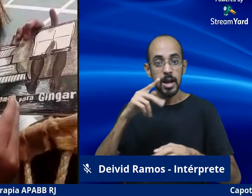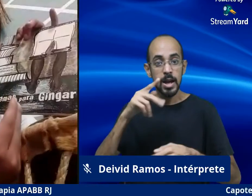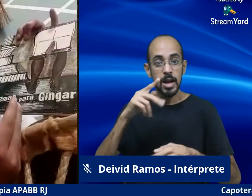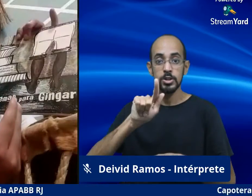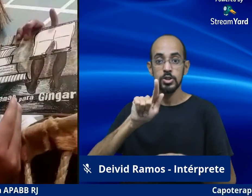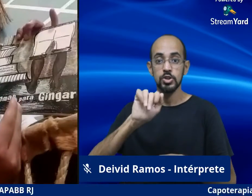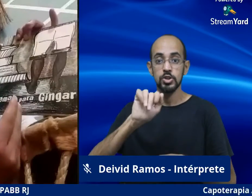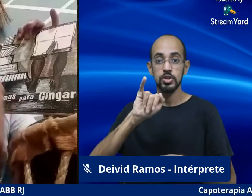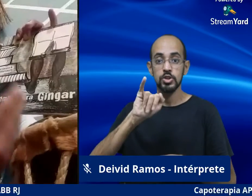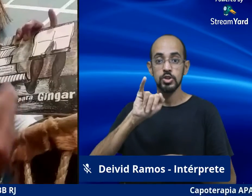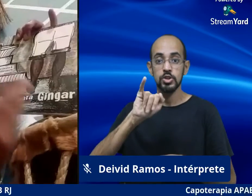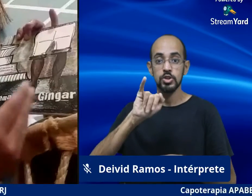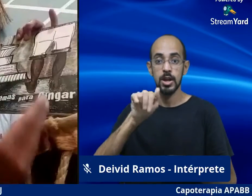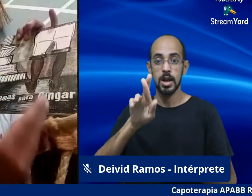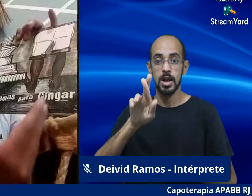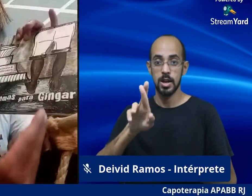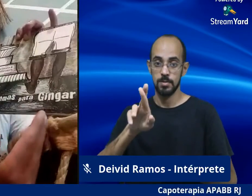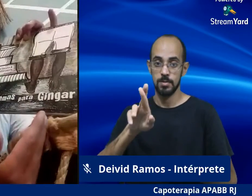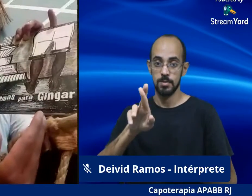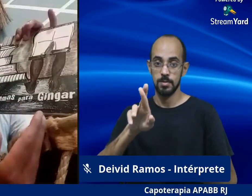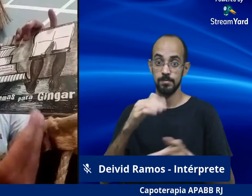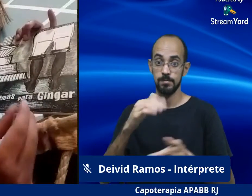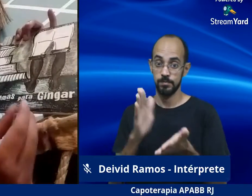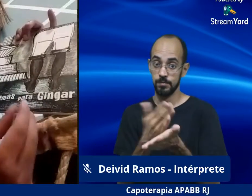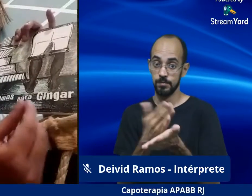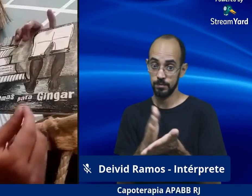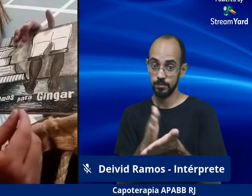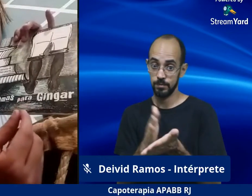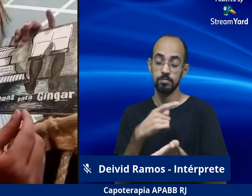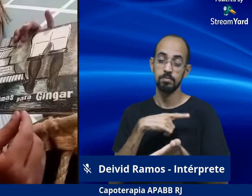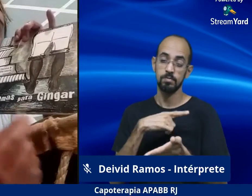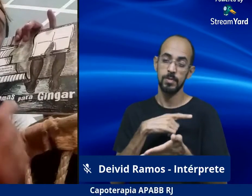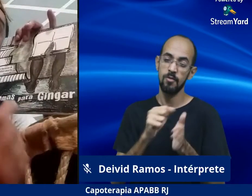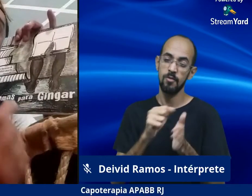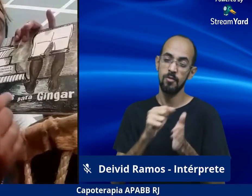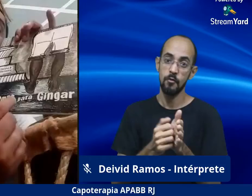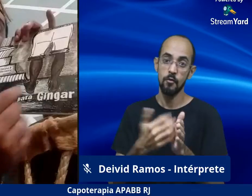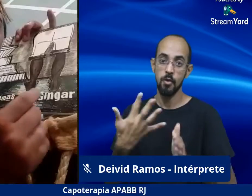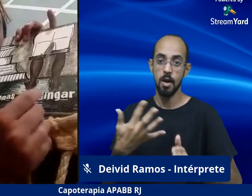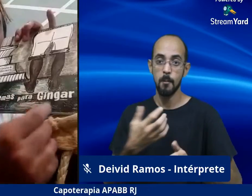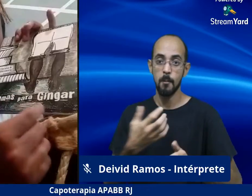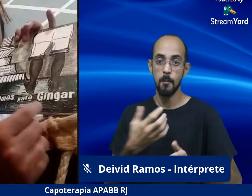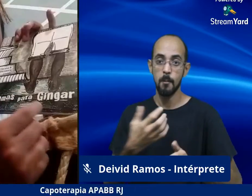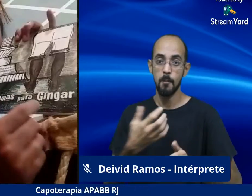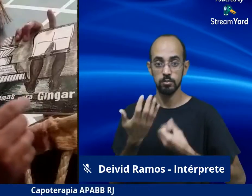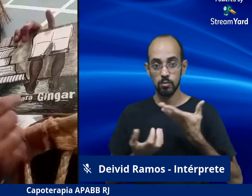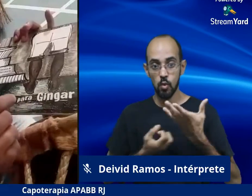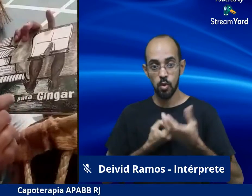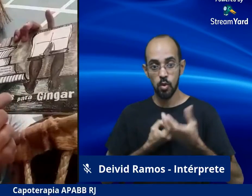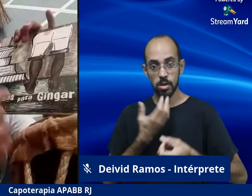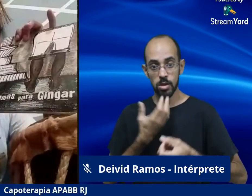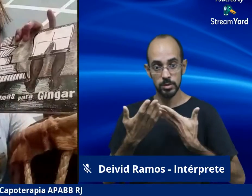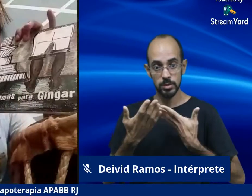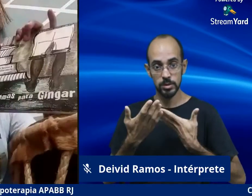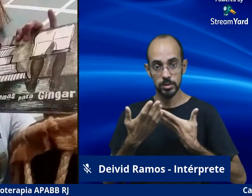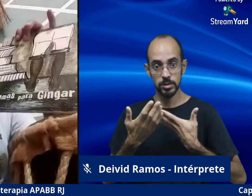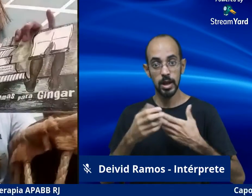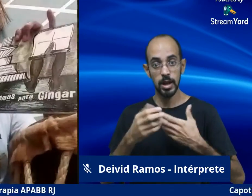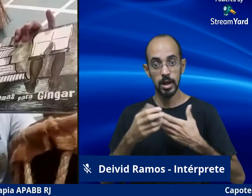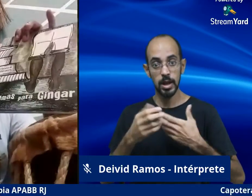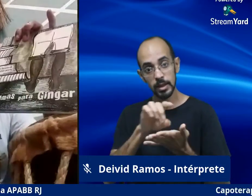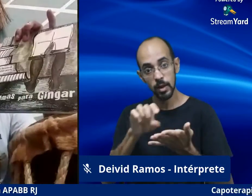Esse livro, ele tem inúmeros poemas, e cada poema vai falar de um aspecto da capoeira